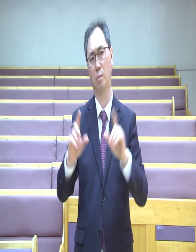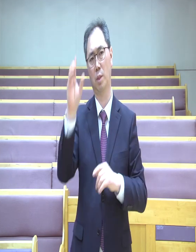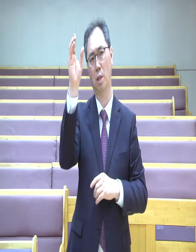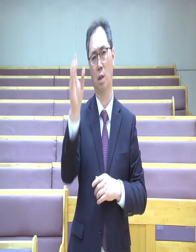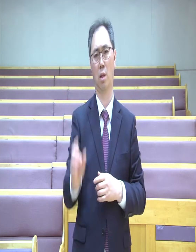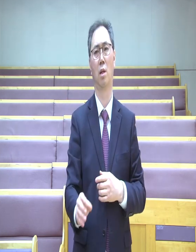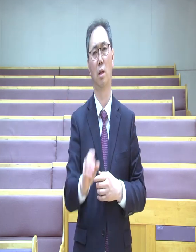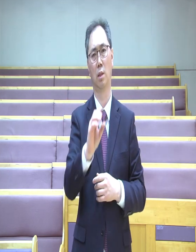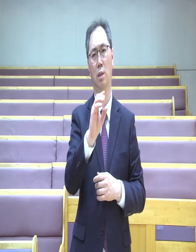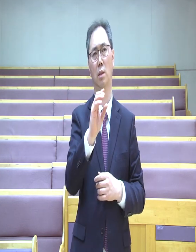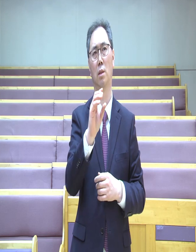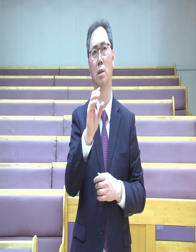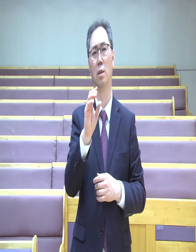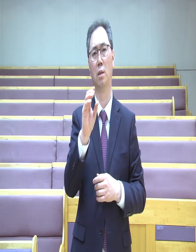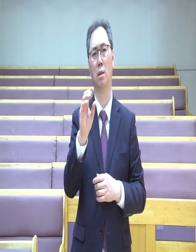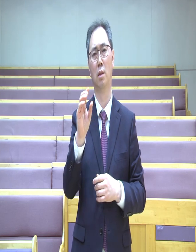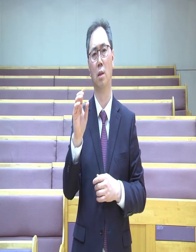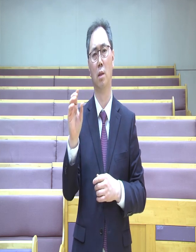어깨에